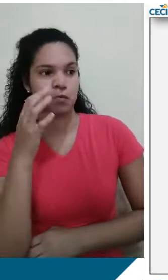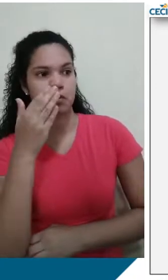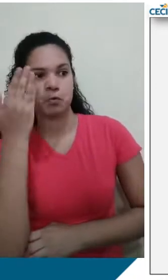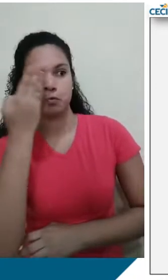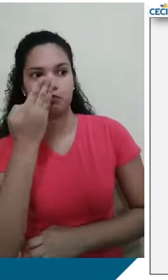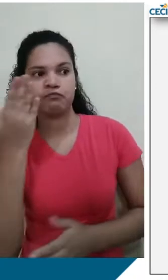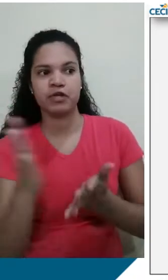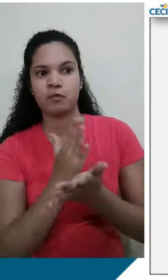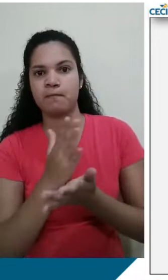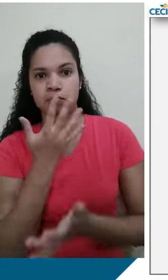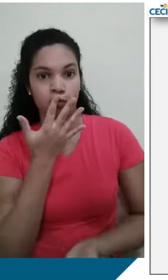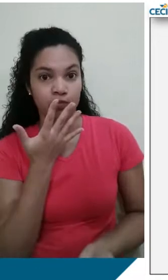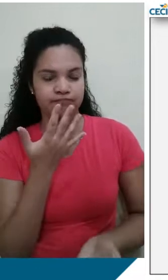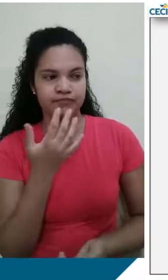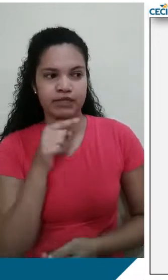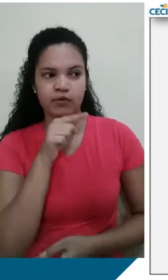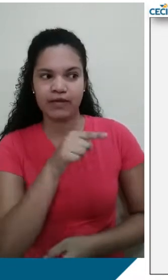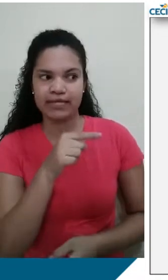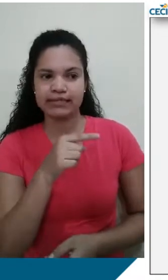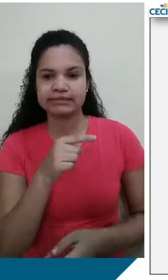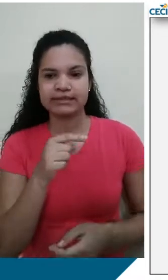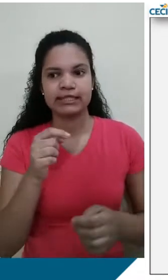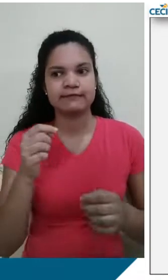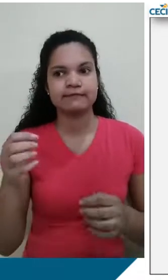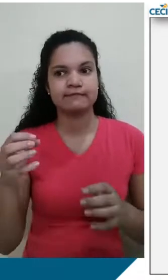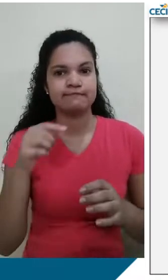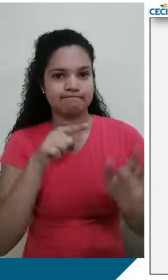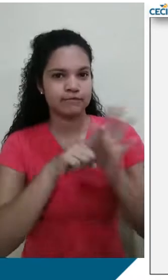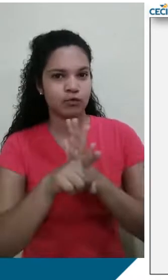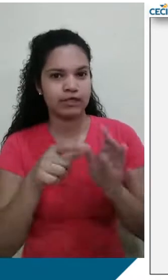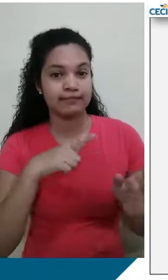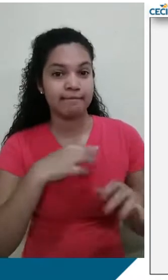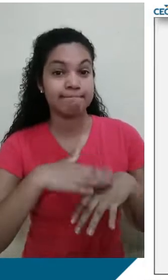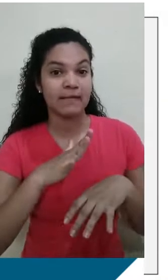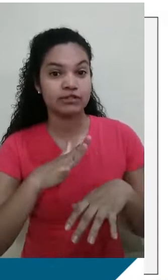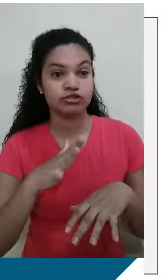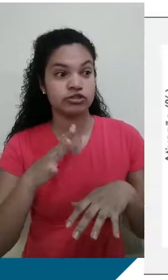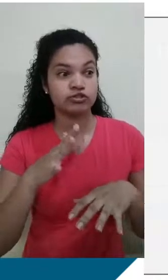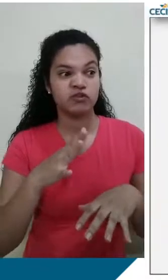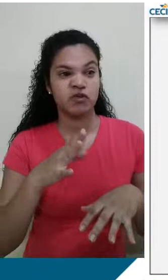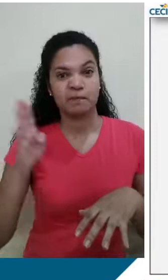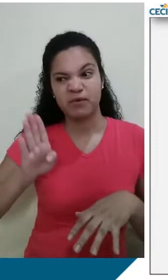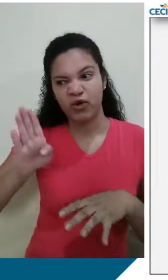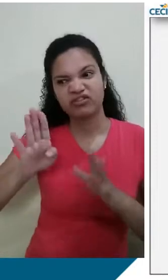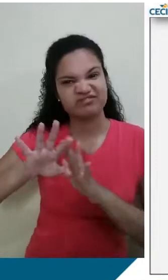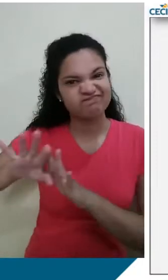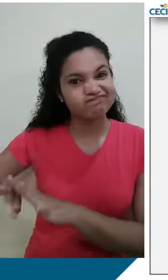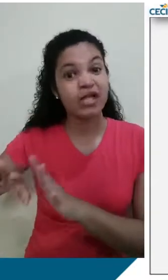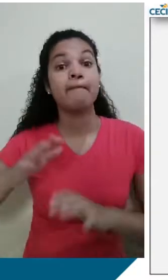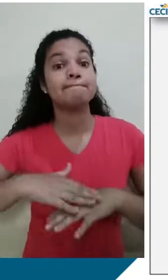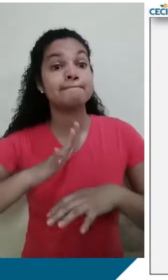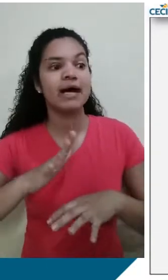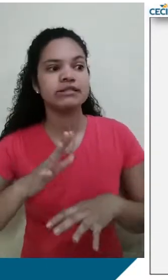que envolve mais interpretação de gráfico do que conhecimento de biologia em si. Vamos utilizar aqui o gráfico